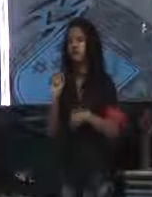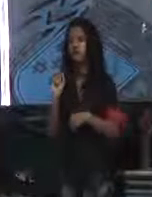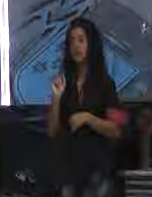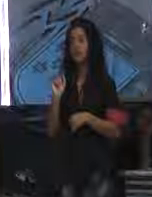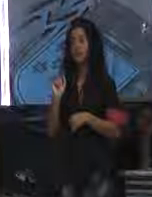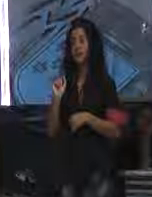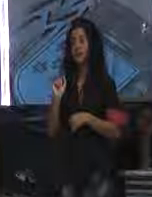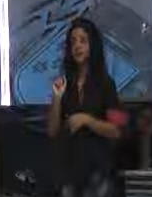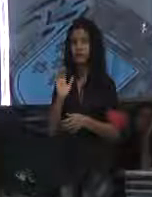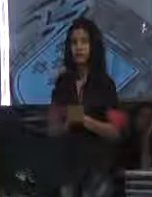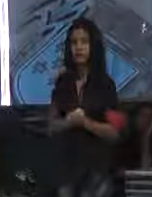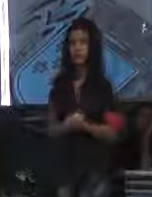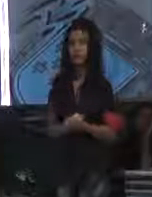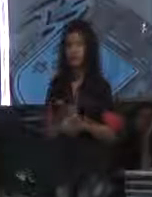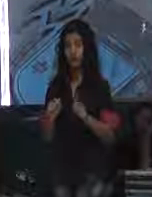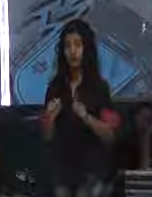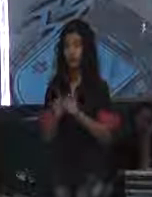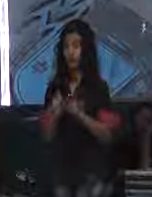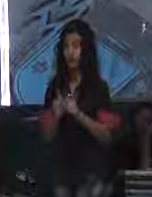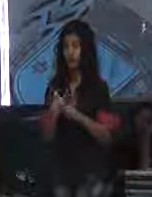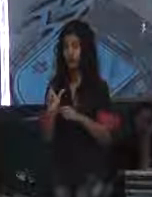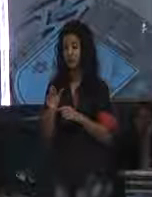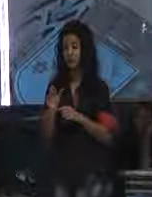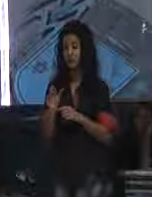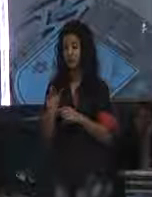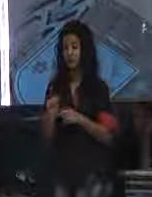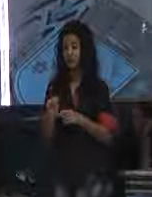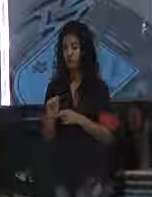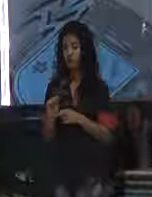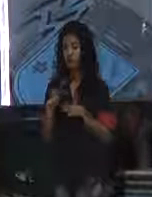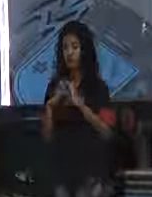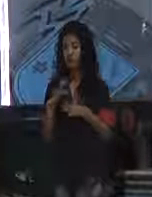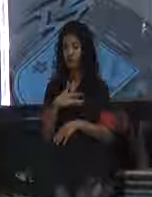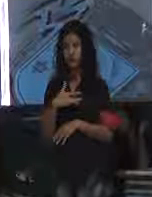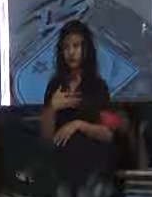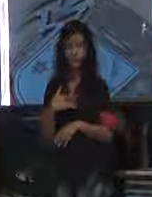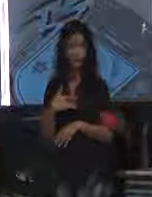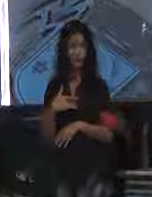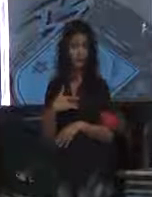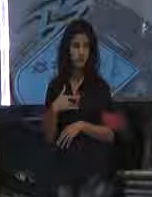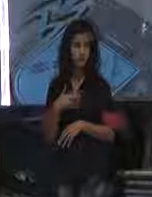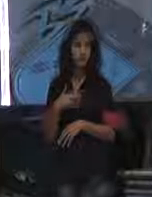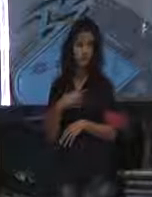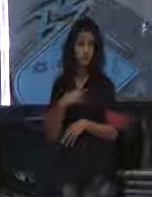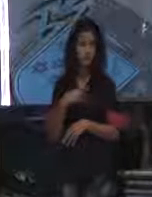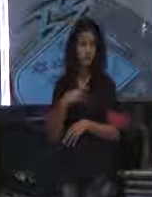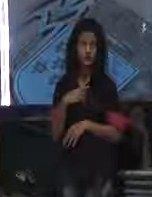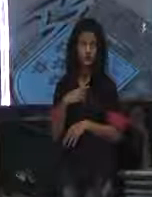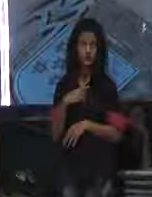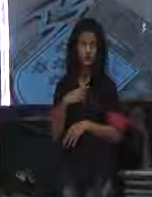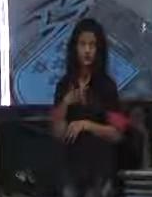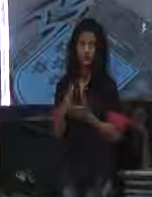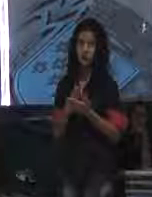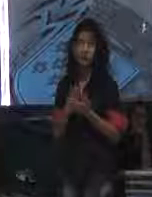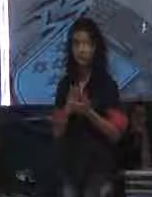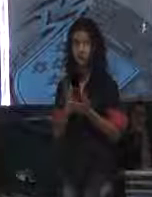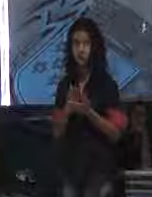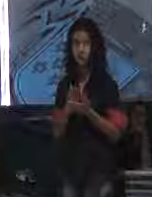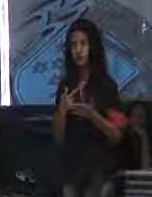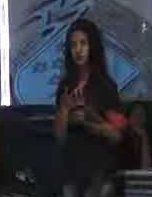ao invés de fazer o cartão do SUS nos postos, até para precaver situações irregulares, como a senhora